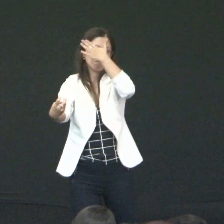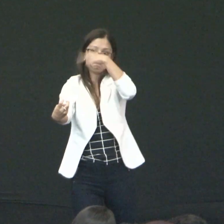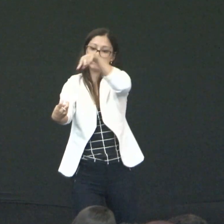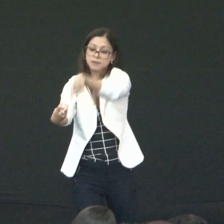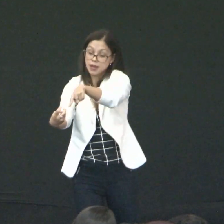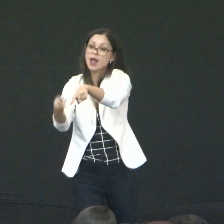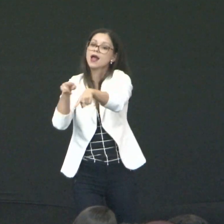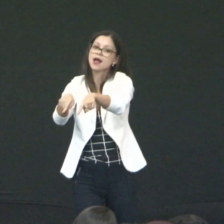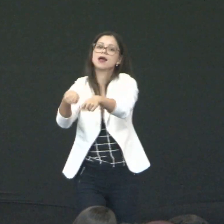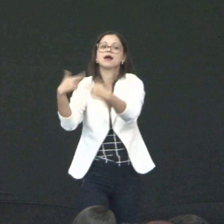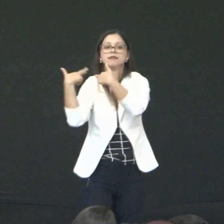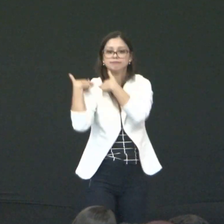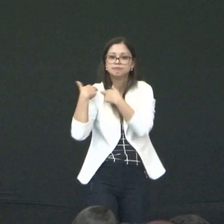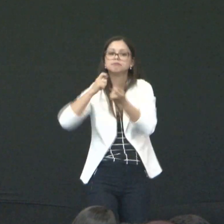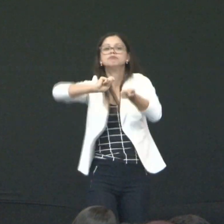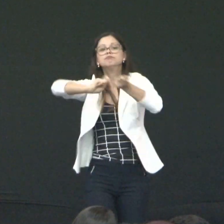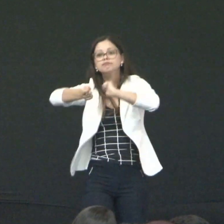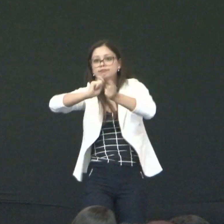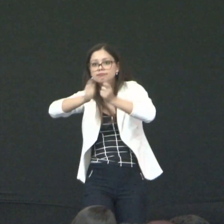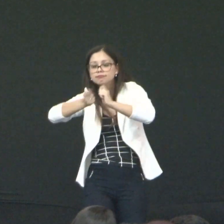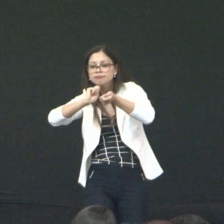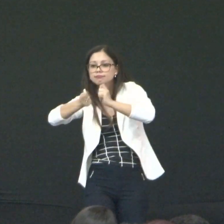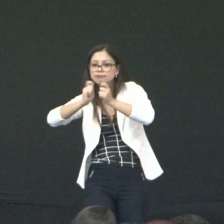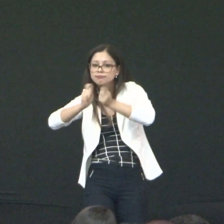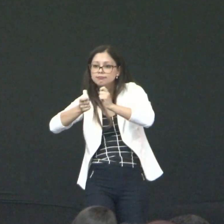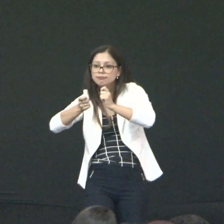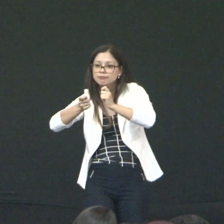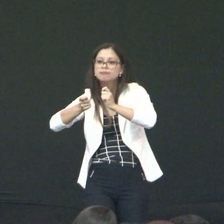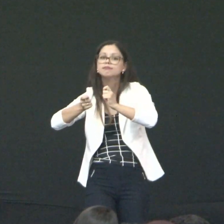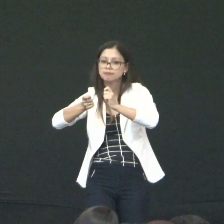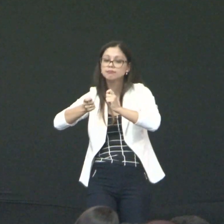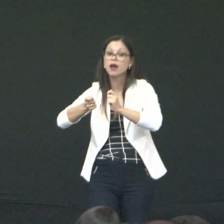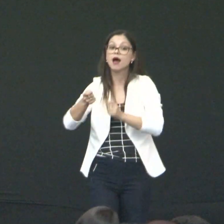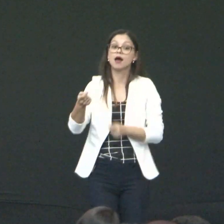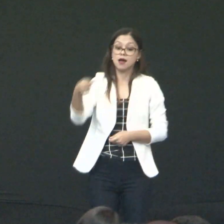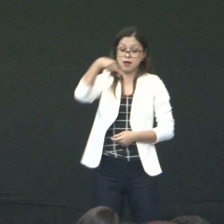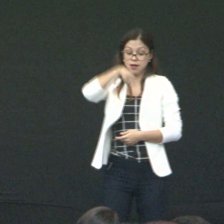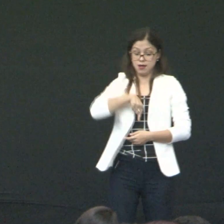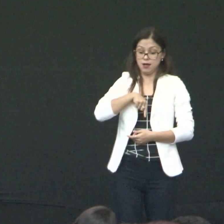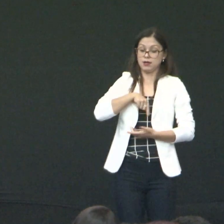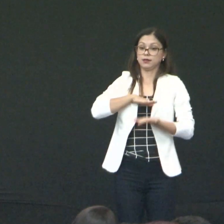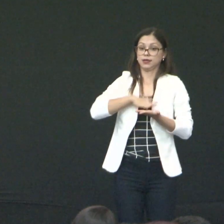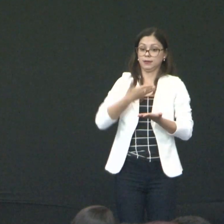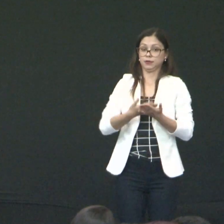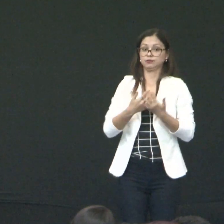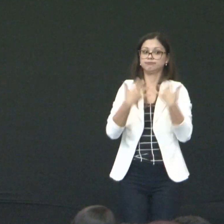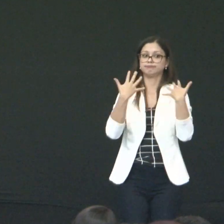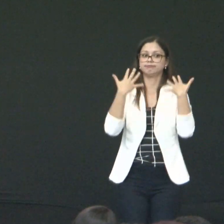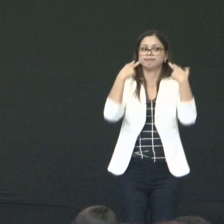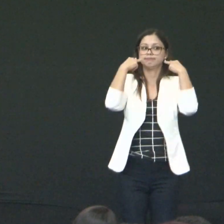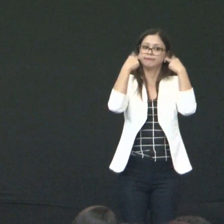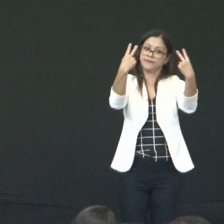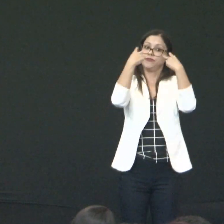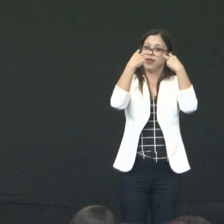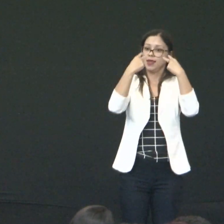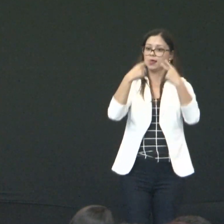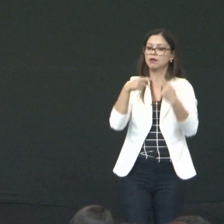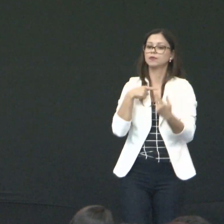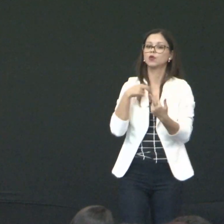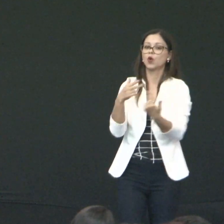a gente não vê, que está sentado na plateia de frente para o palestrante, ele é quem faz a tradução, e aí existe o